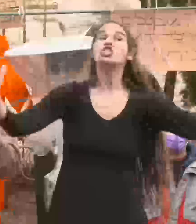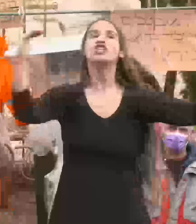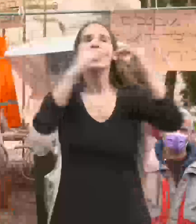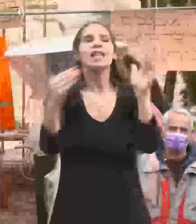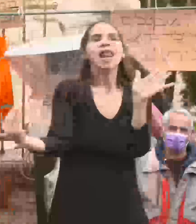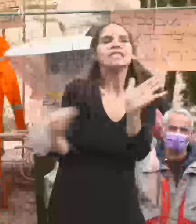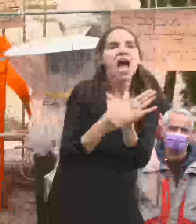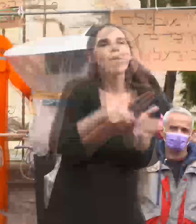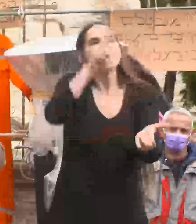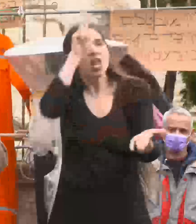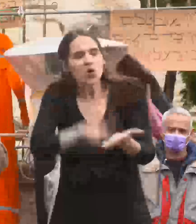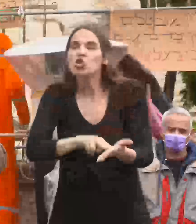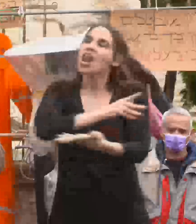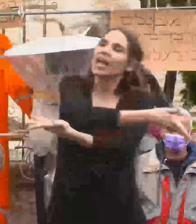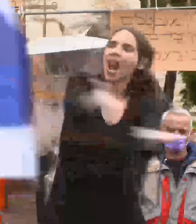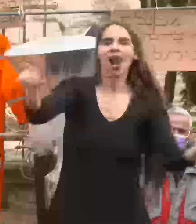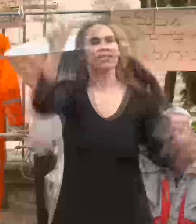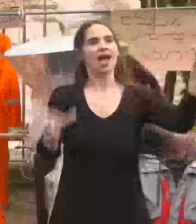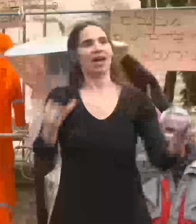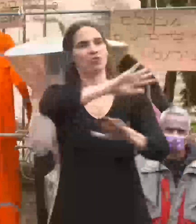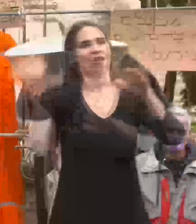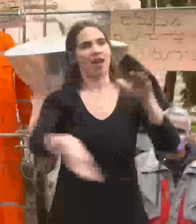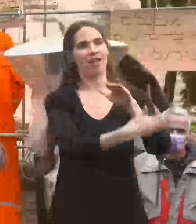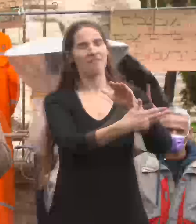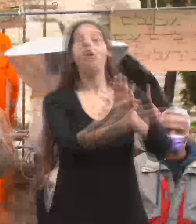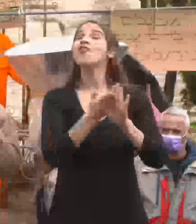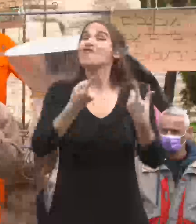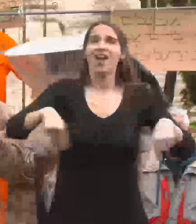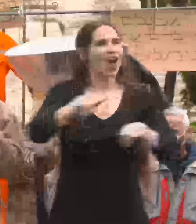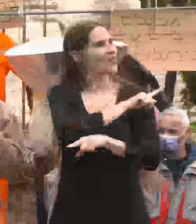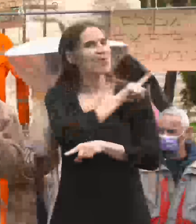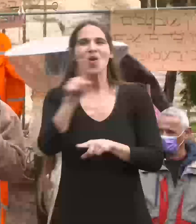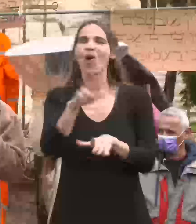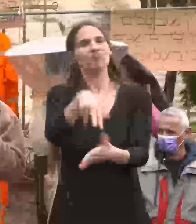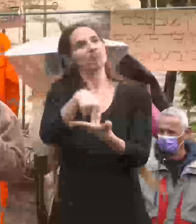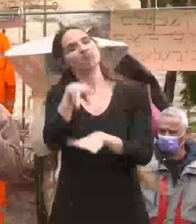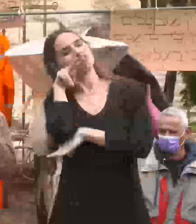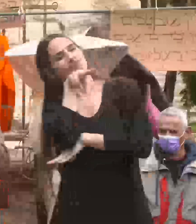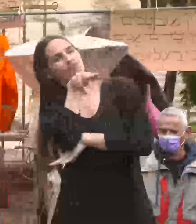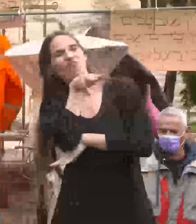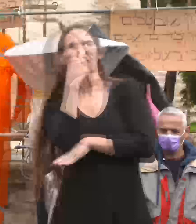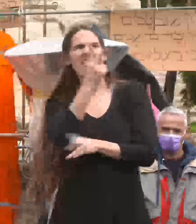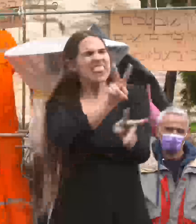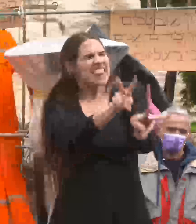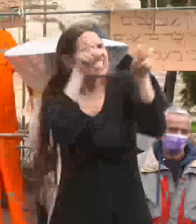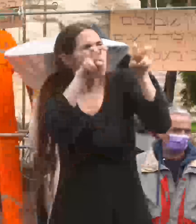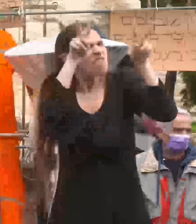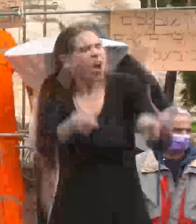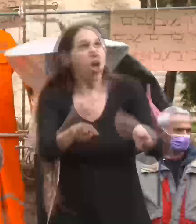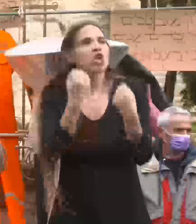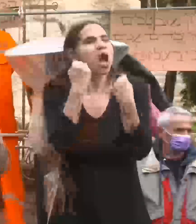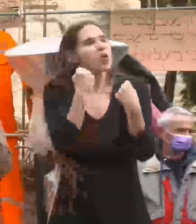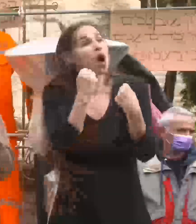לצרכים ולזכויות של כלל האזרחים תחתיו. ואנחנו לא נעמוד מנגד לנוכח הניצול הציני של